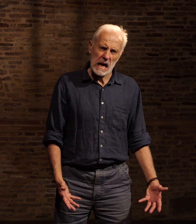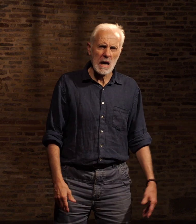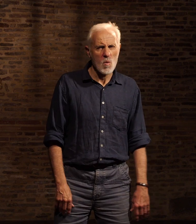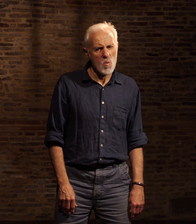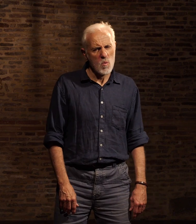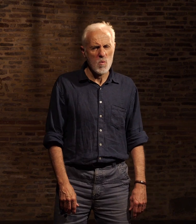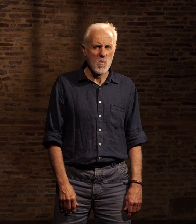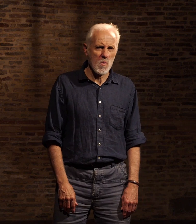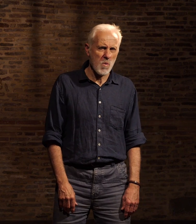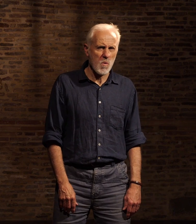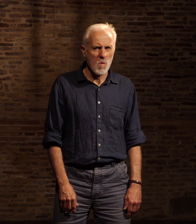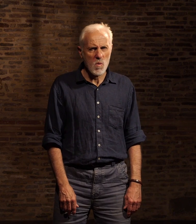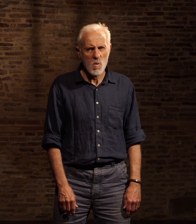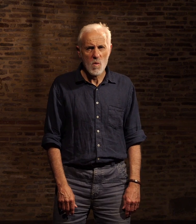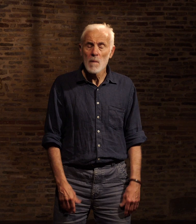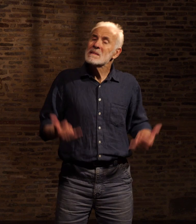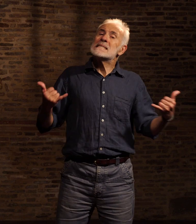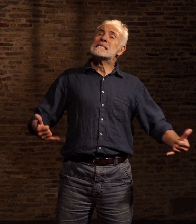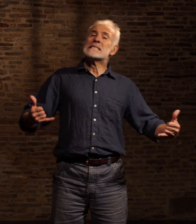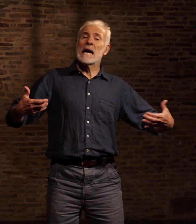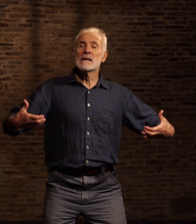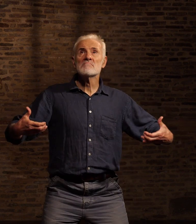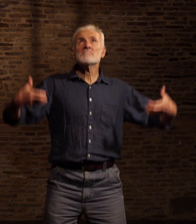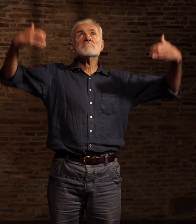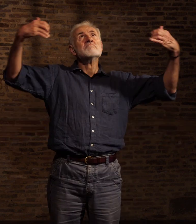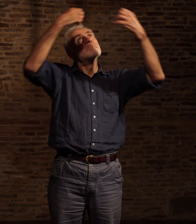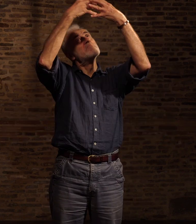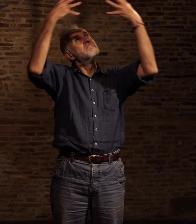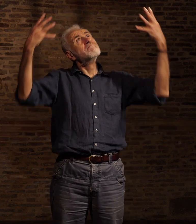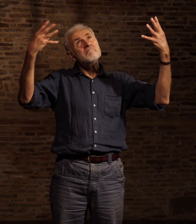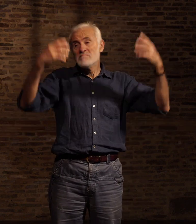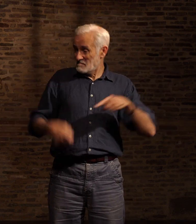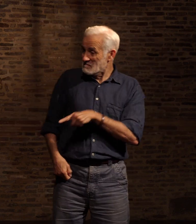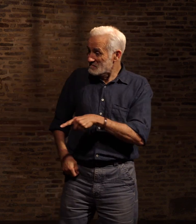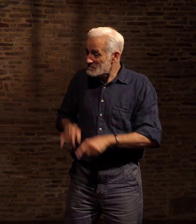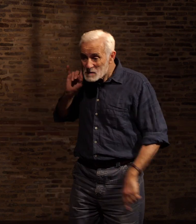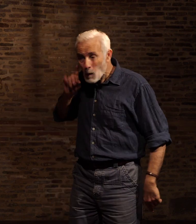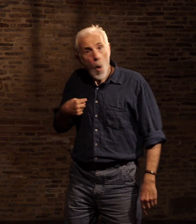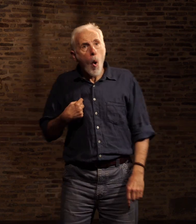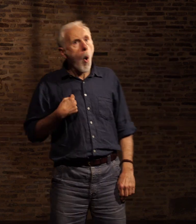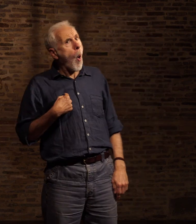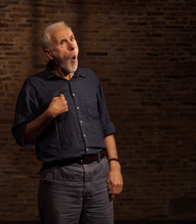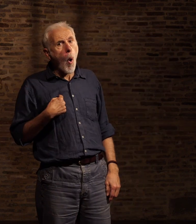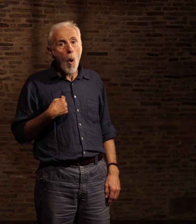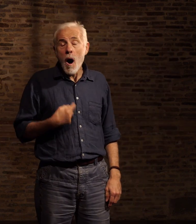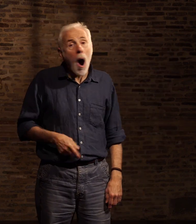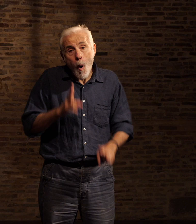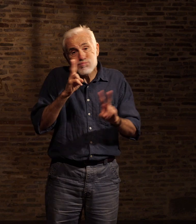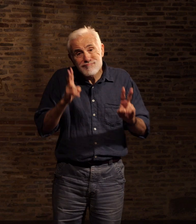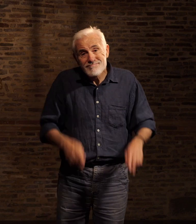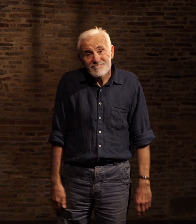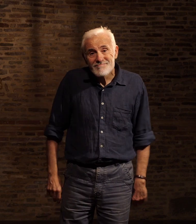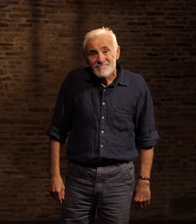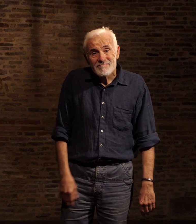à james blake ou vous soyez disposer au nom à devenir la femme de quelqu'un si lors d'une bagarre